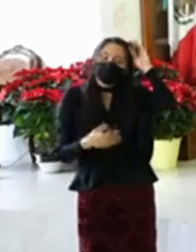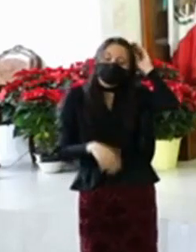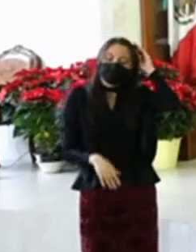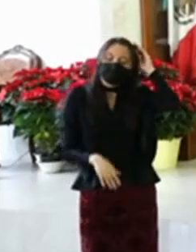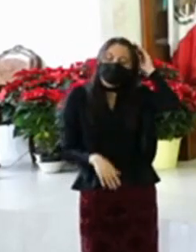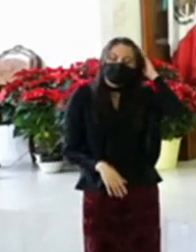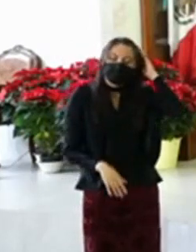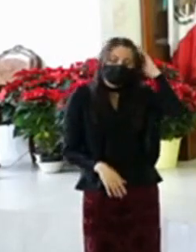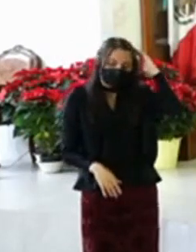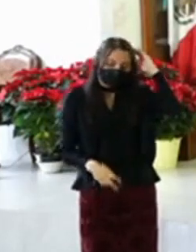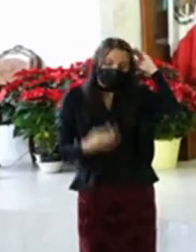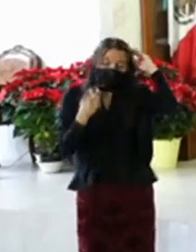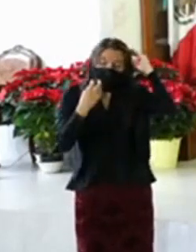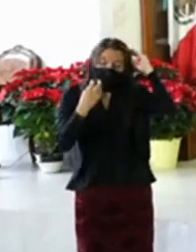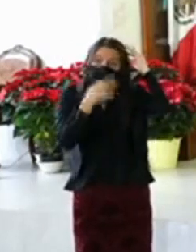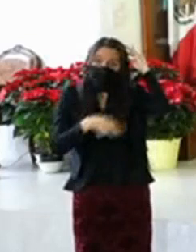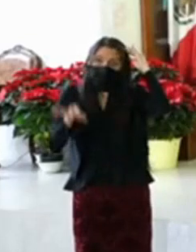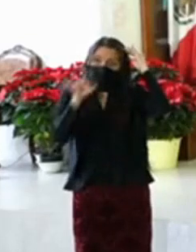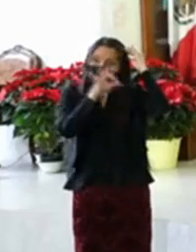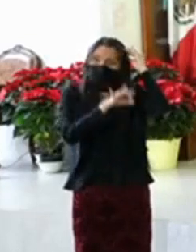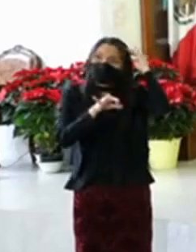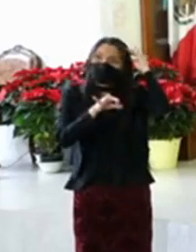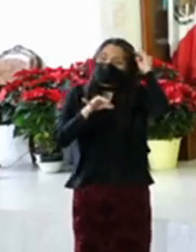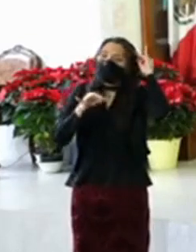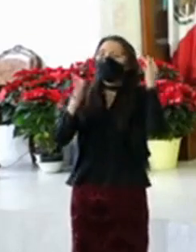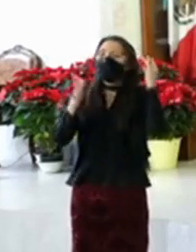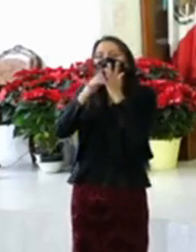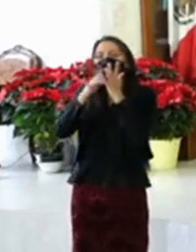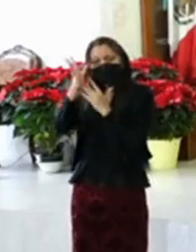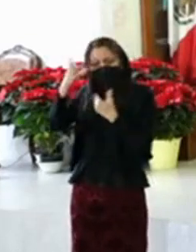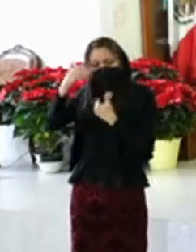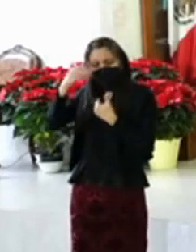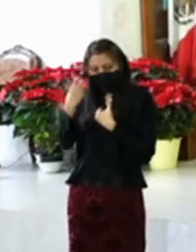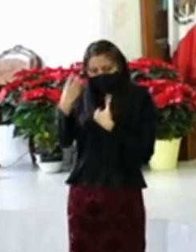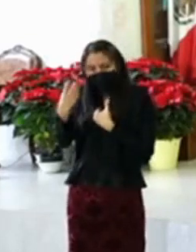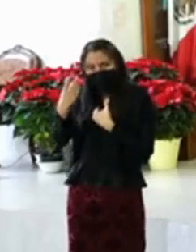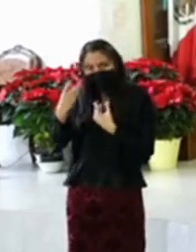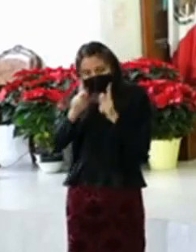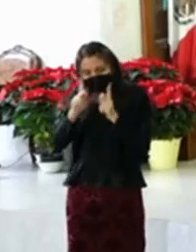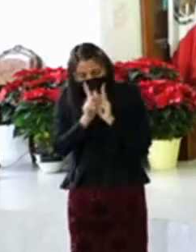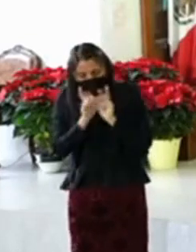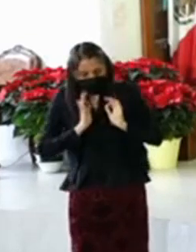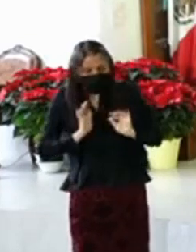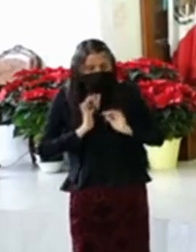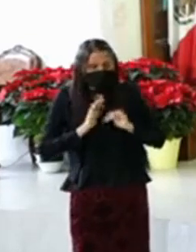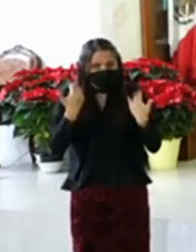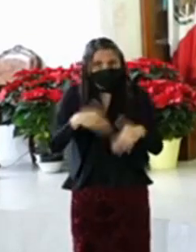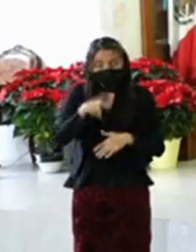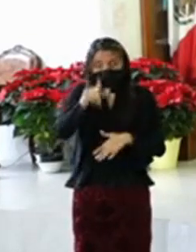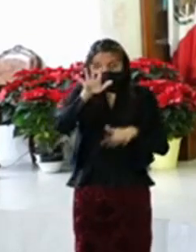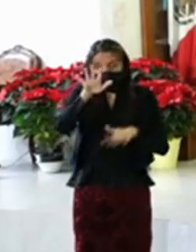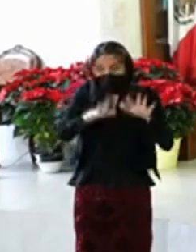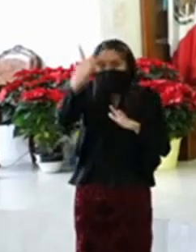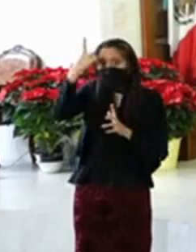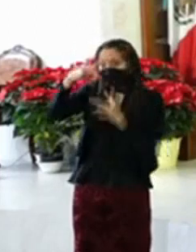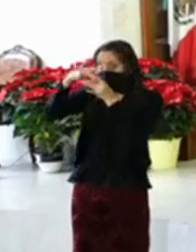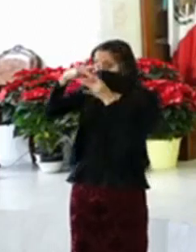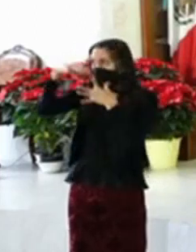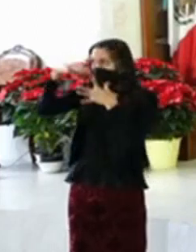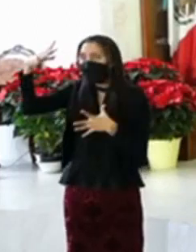entonces posible la paz. De otra manera, es imposible. Pero cuando